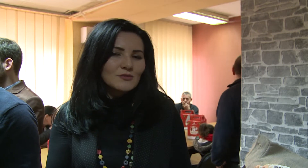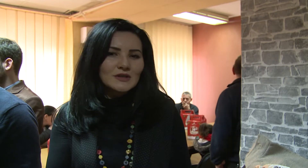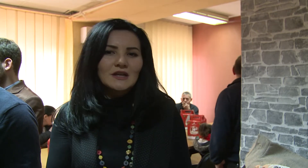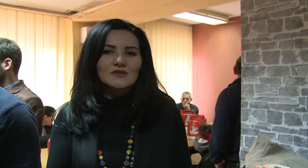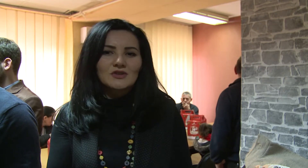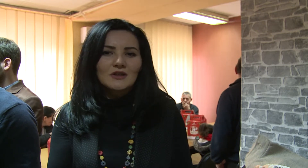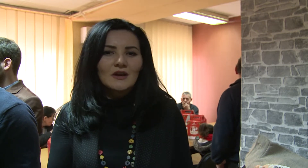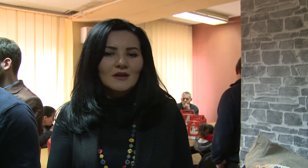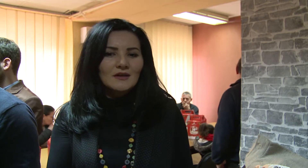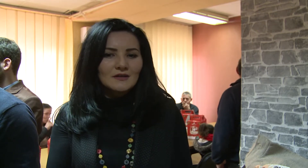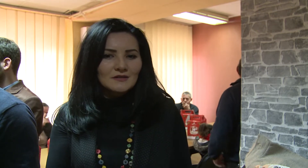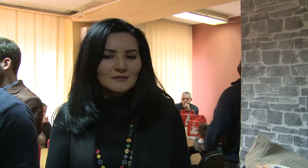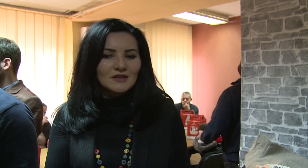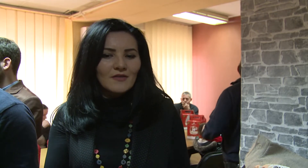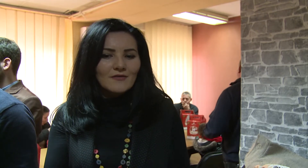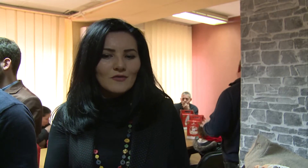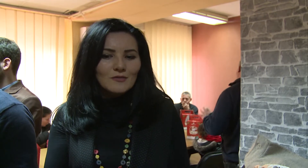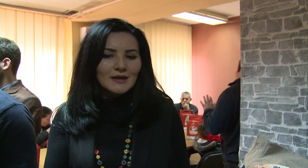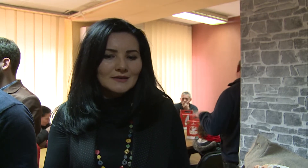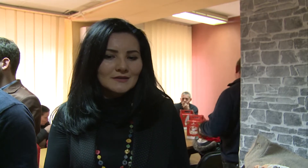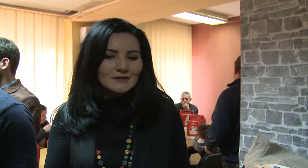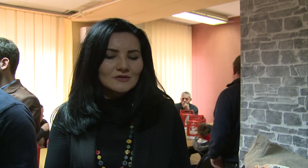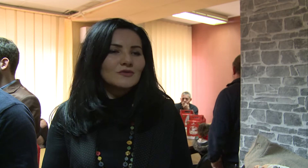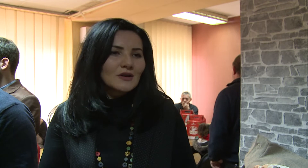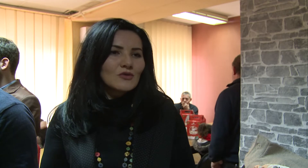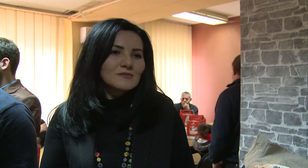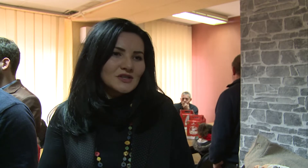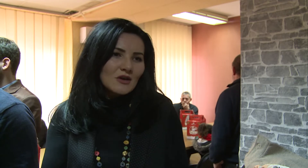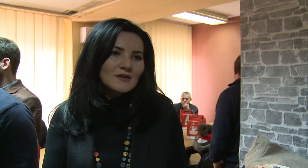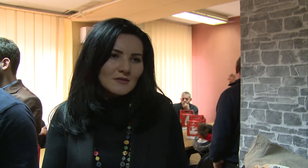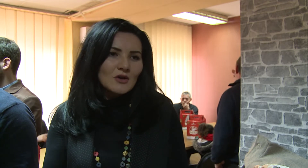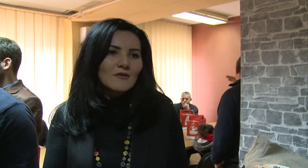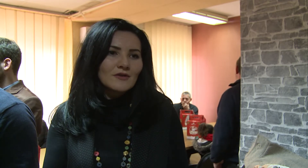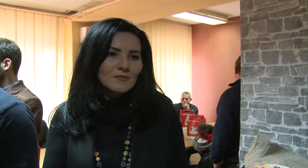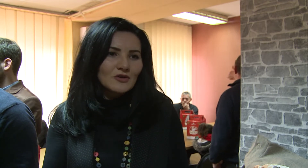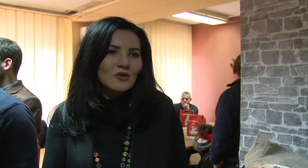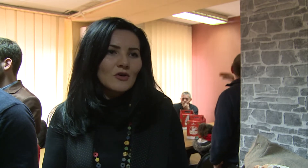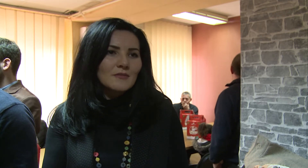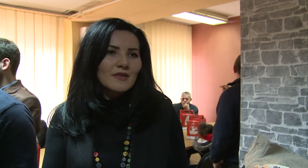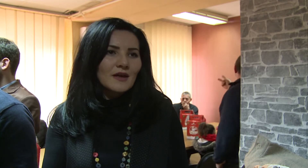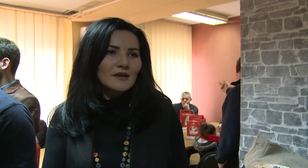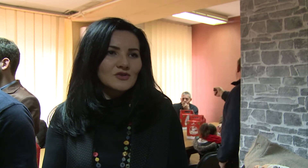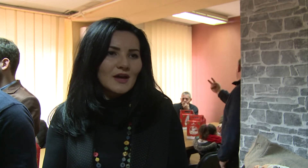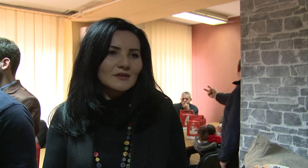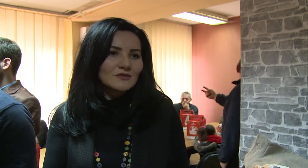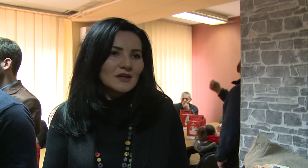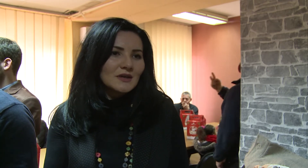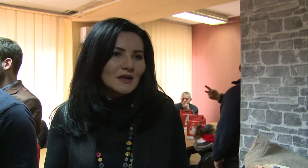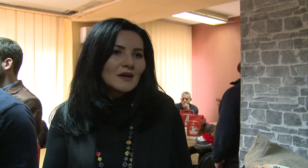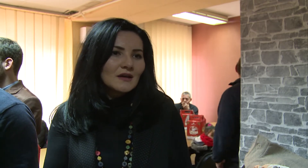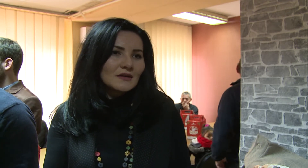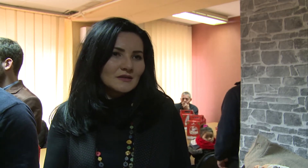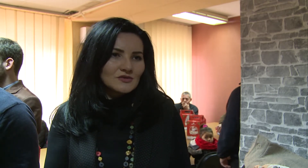dhuratë simbolike që me një farë forme t'ju tregojmë që jemi ofër, i përkrojmë dhe çdo herë do